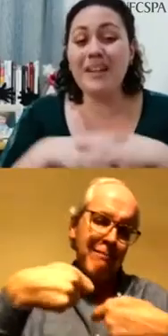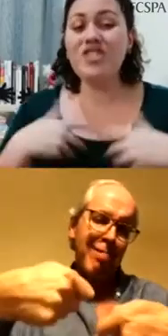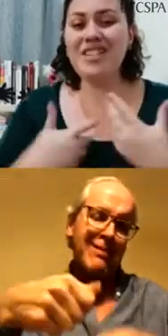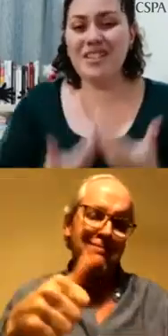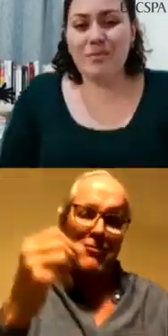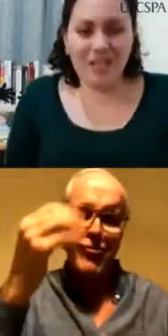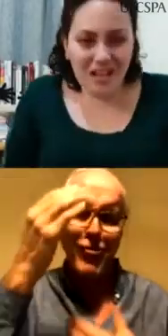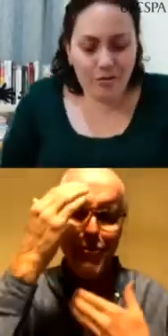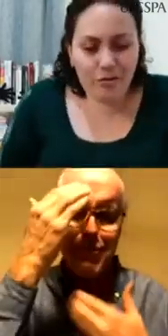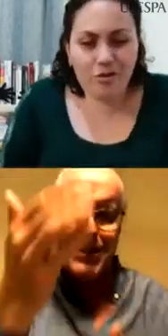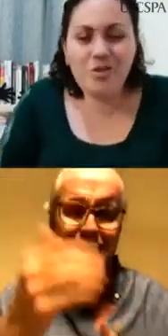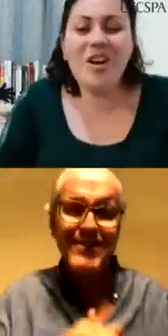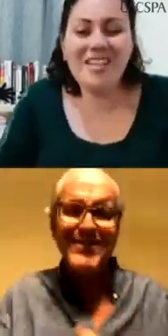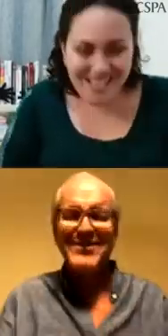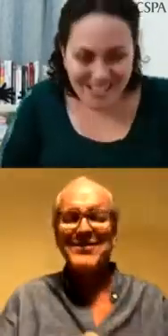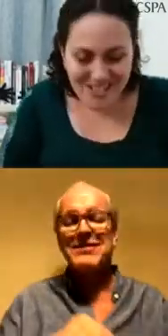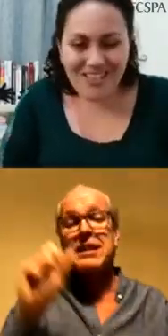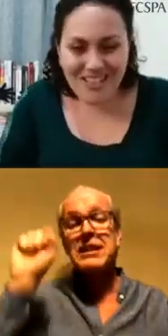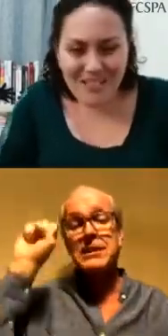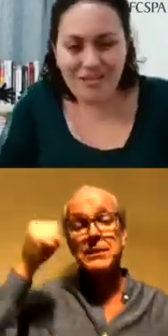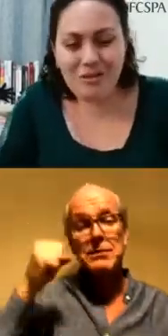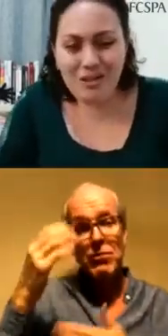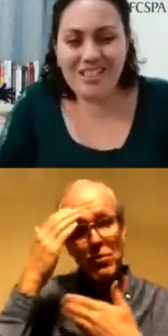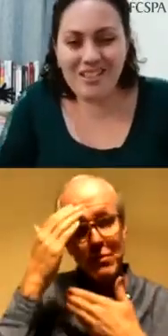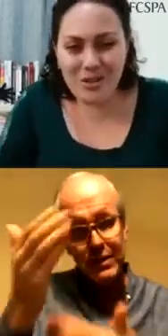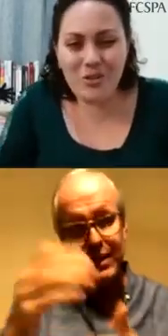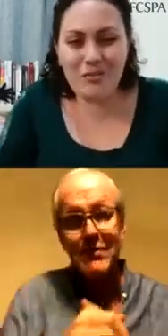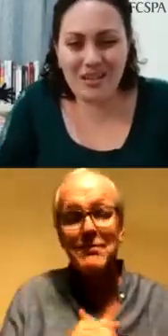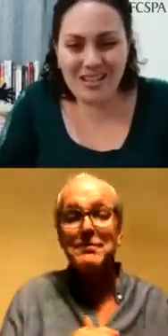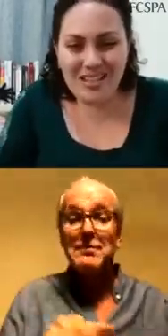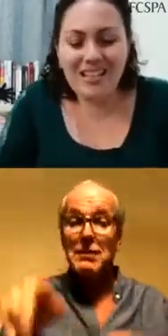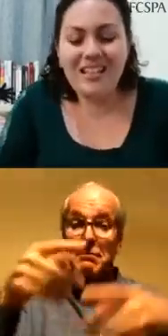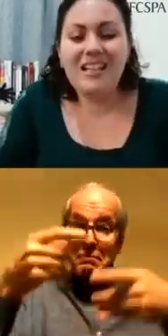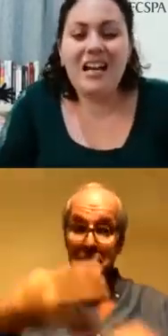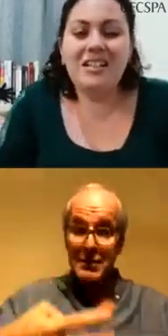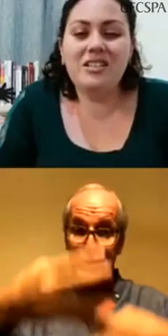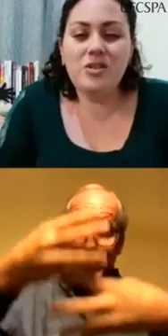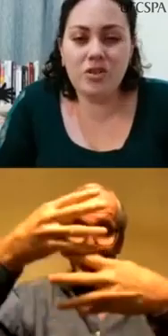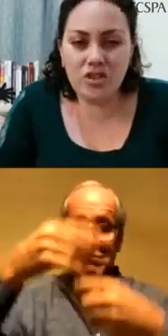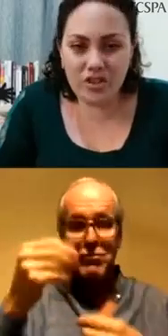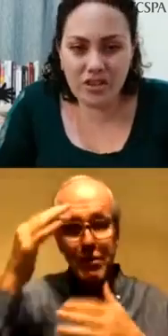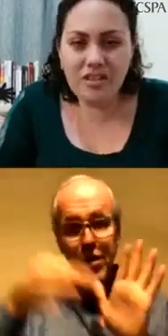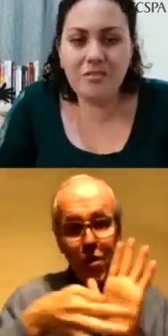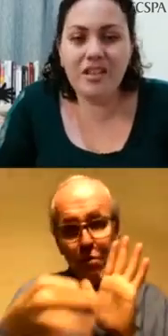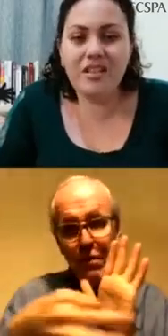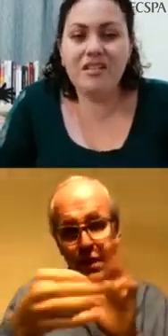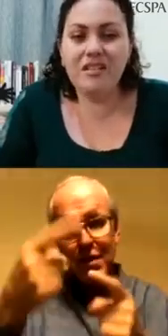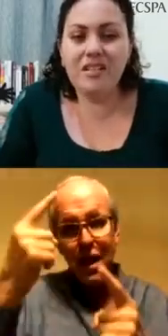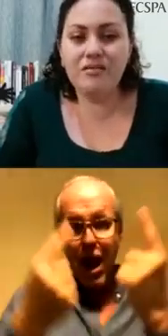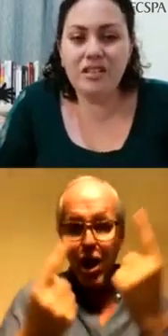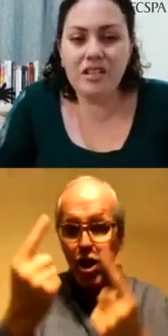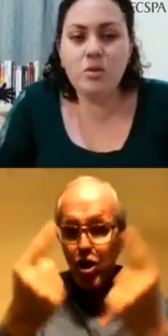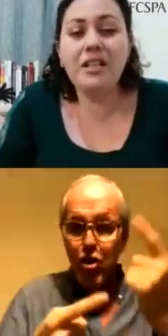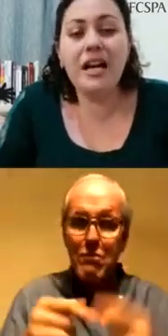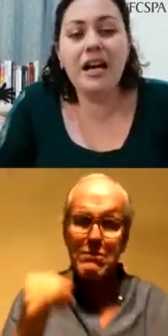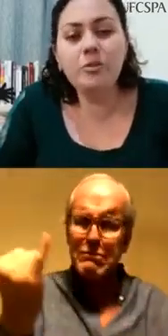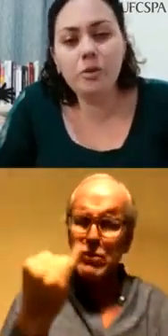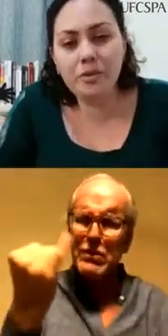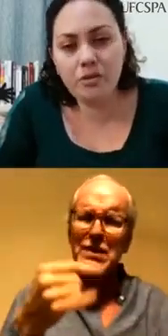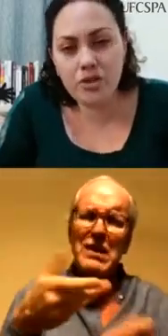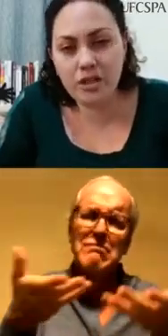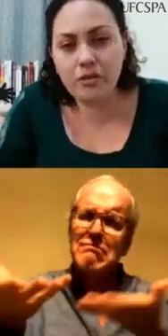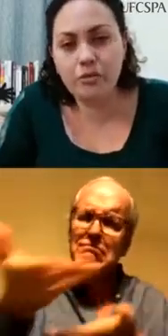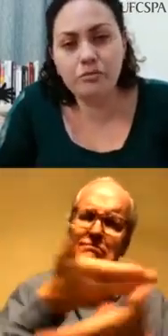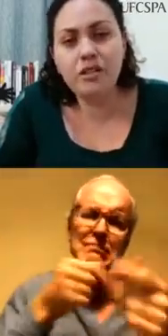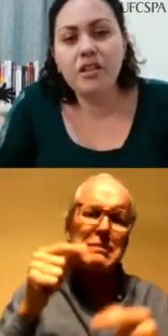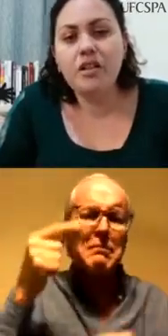eu participo da live, eu não só assisto a live, então eu agradeço demais. Agradeço a Shana também e a Vanise. Obrigado pela